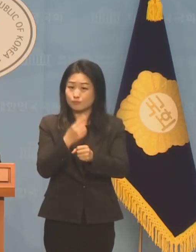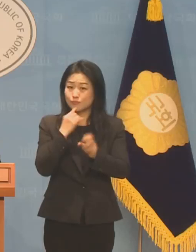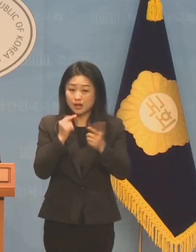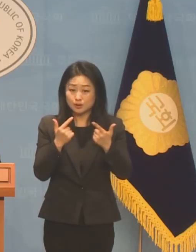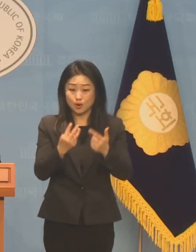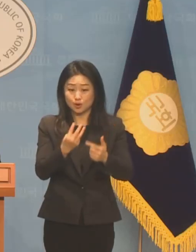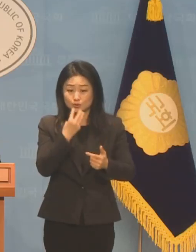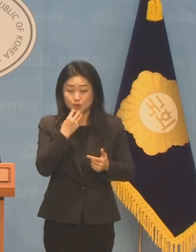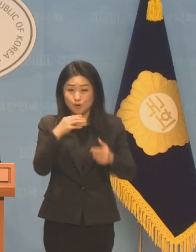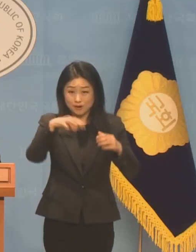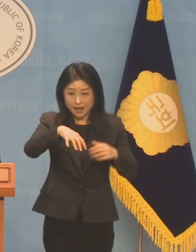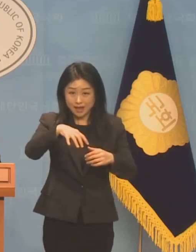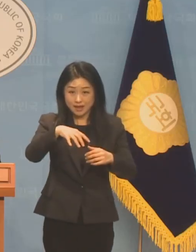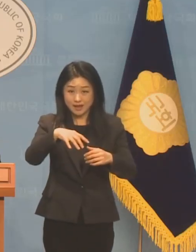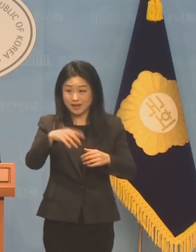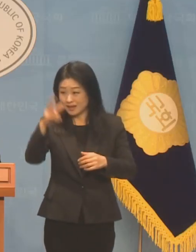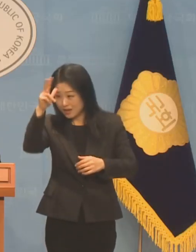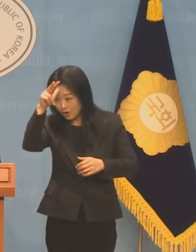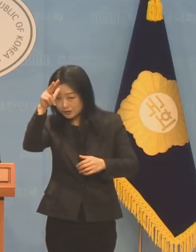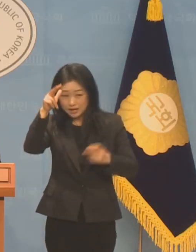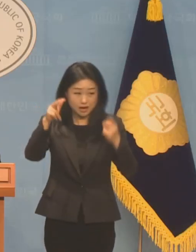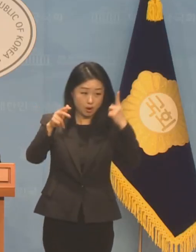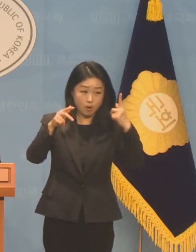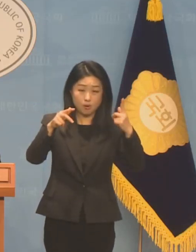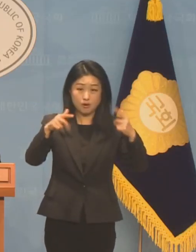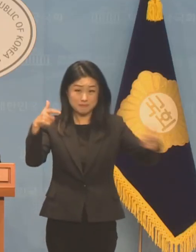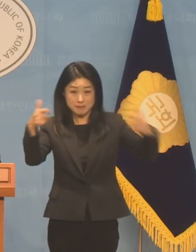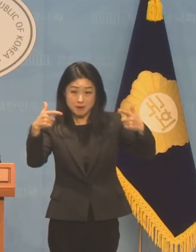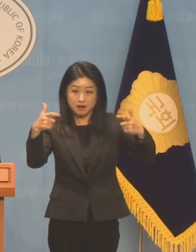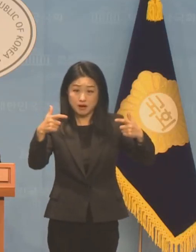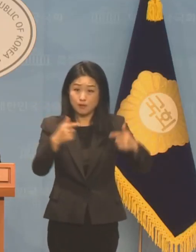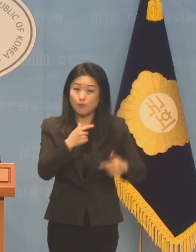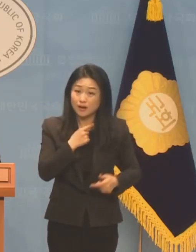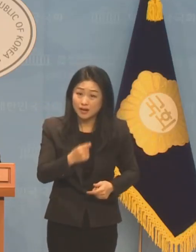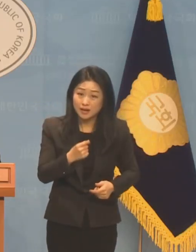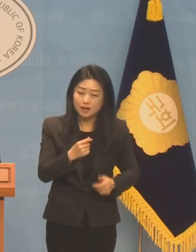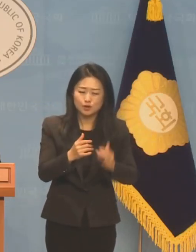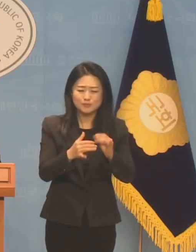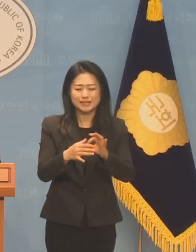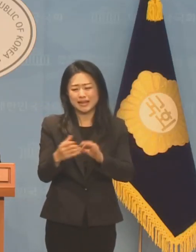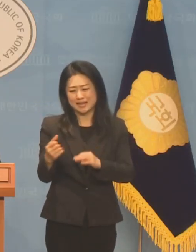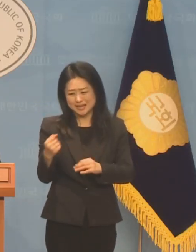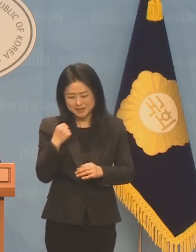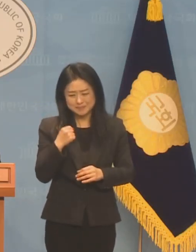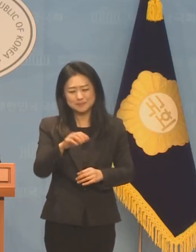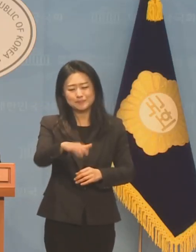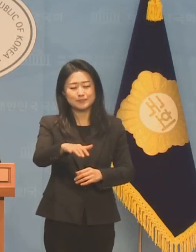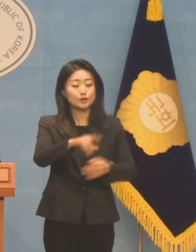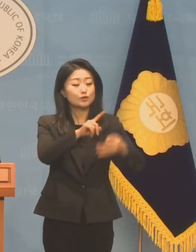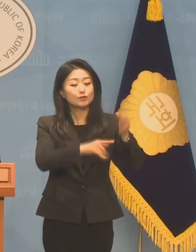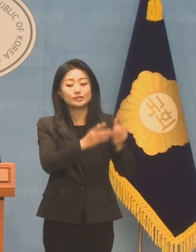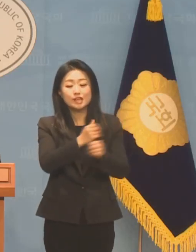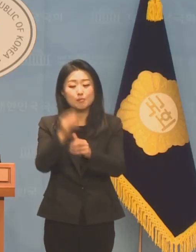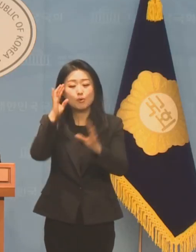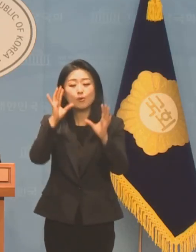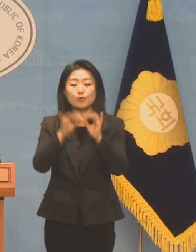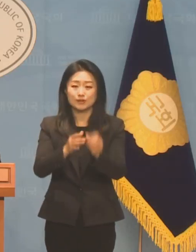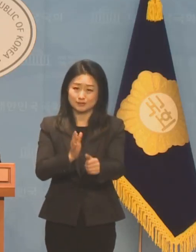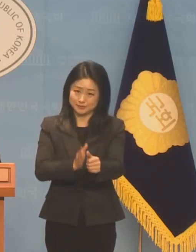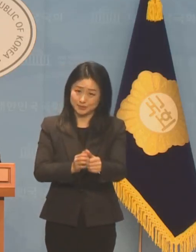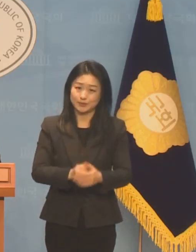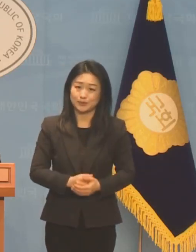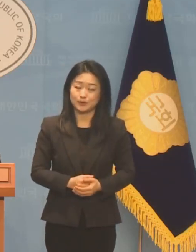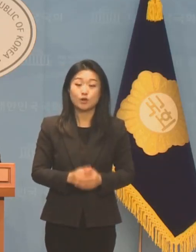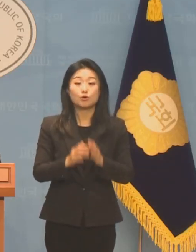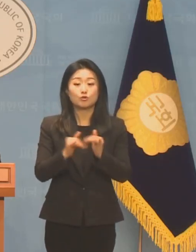한복판에서 내전을 일으키겠다는 것이 아니라면 국민의힘부터 윤석열 체포에 동의하십시오.